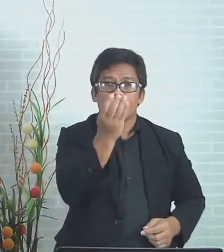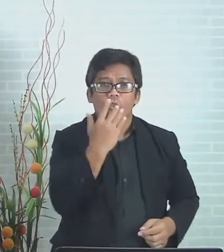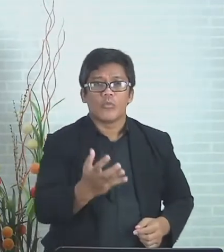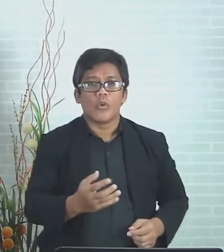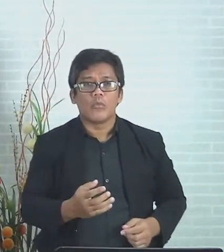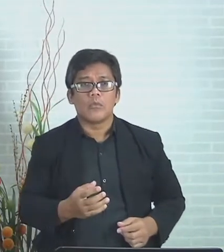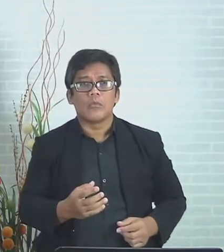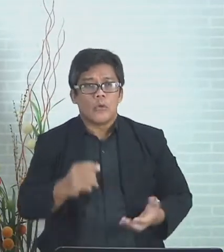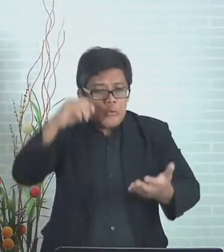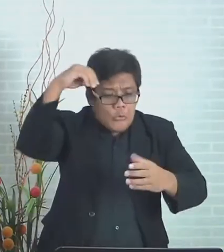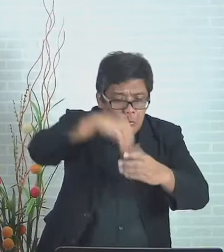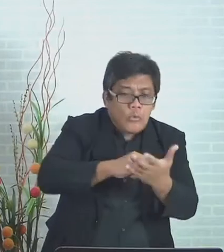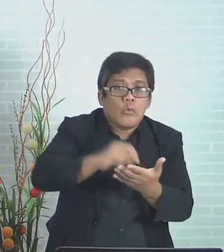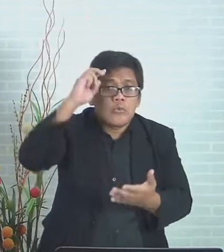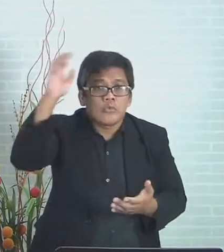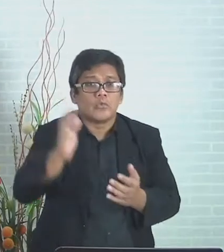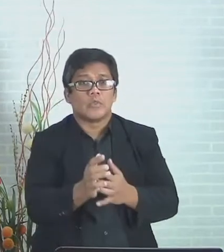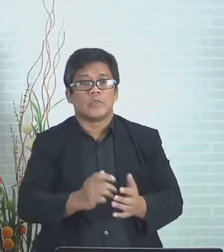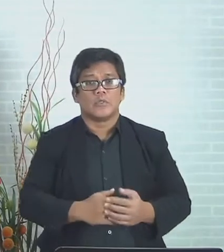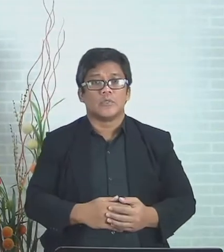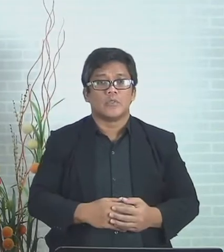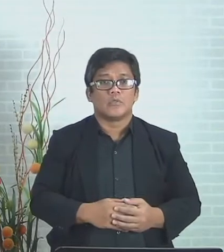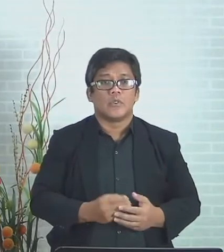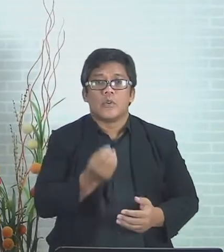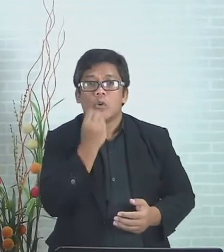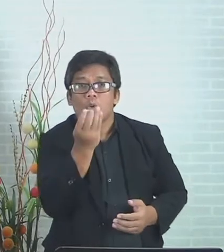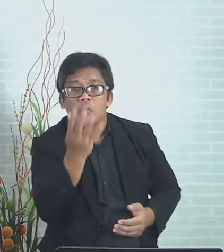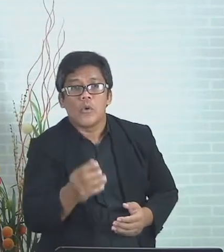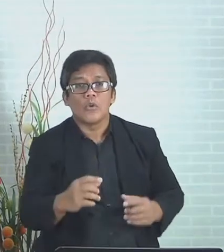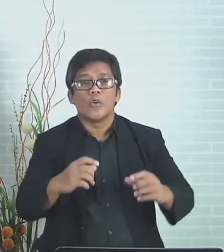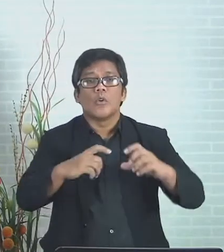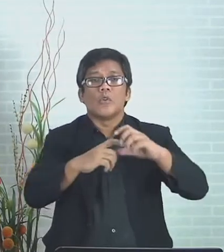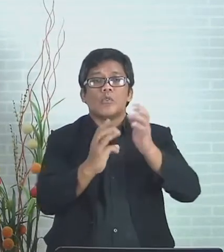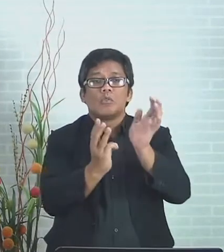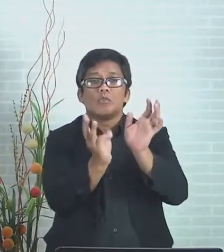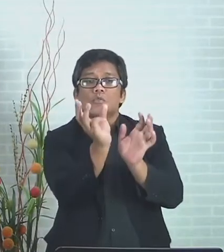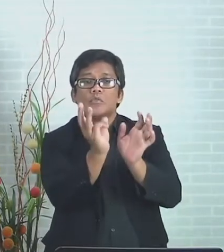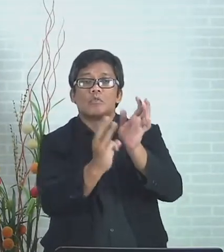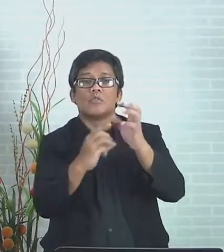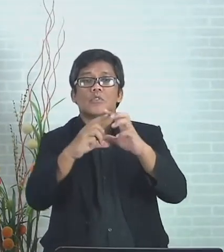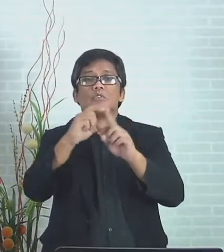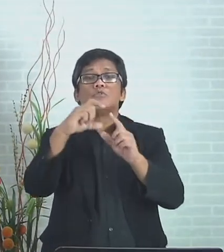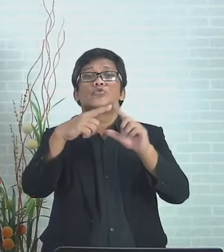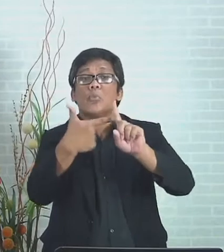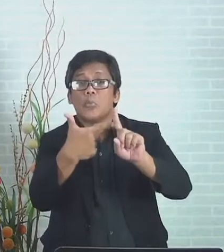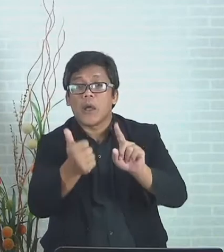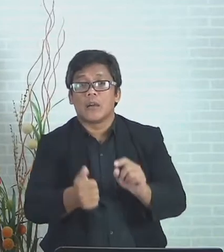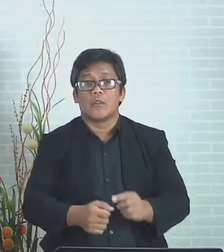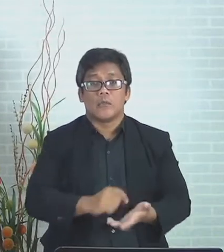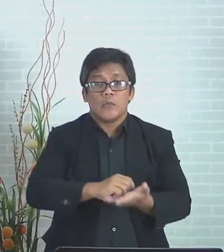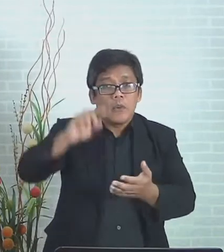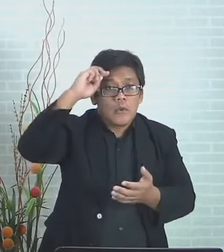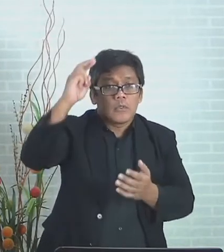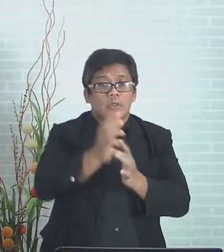seluruh kita karena mungkin dalam tindakan-tindakan yang salah Ya tentu saja itu mungkin karena ketika kita